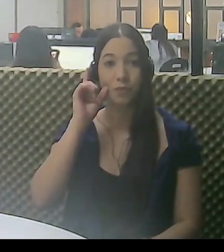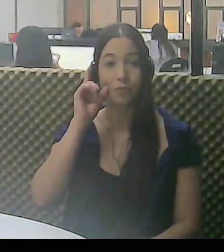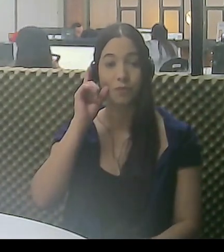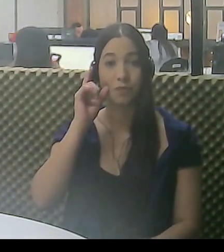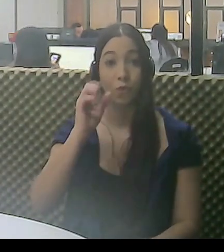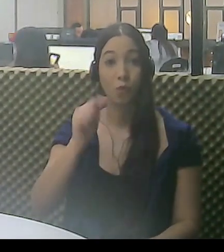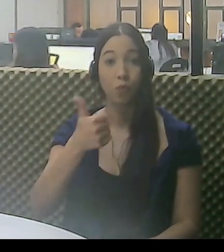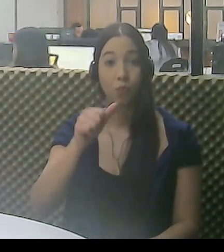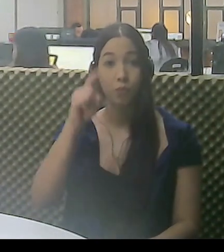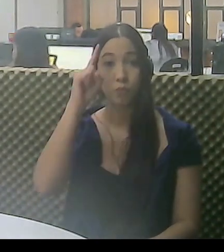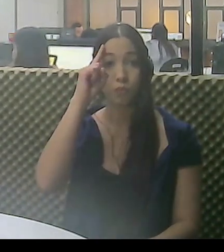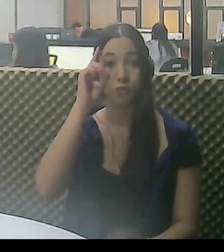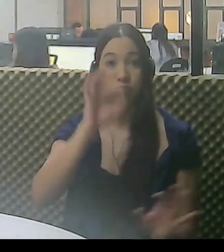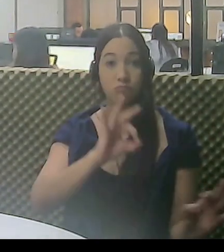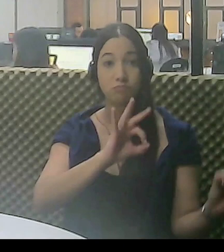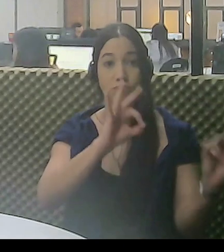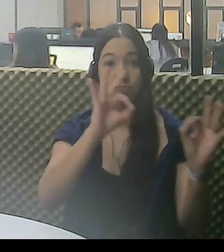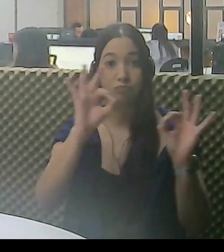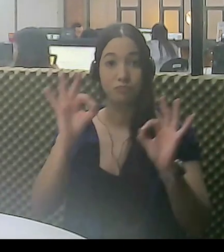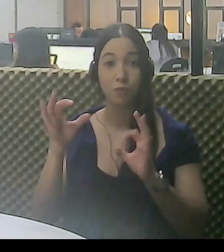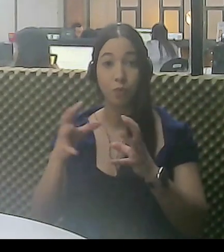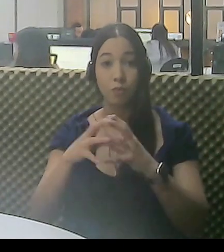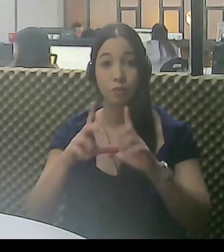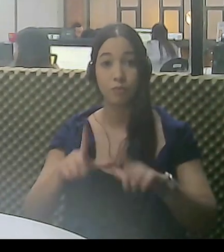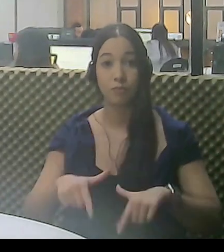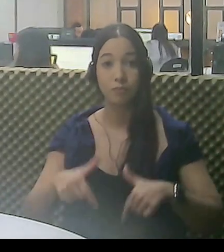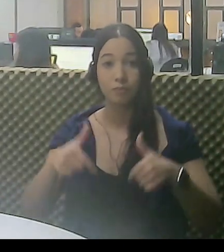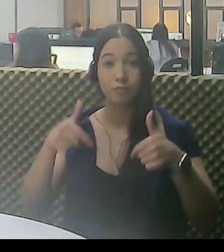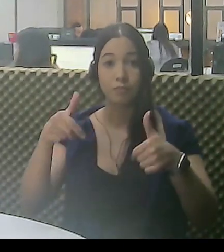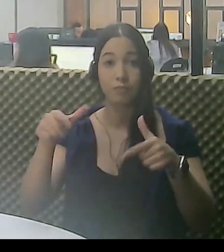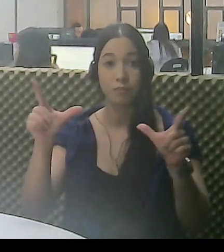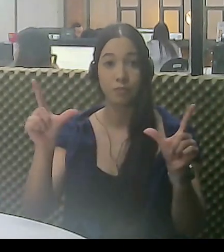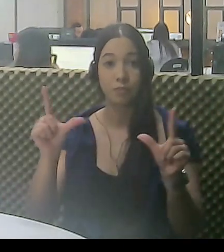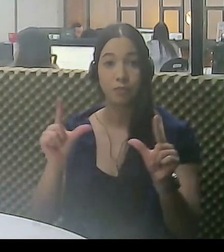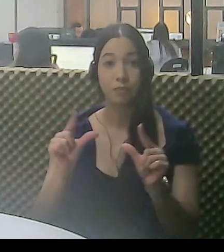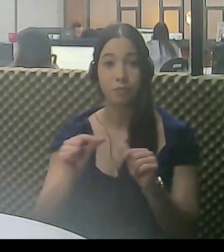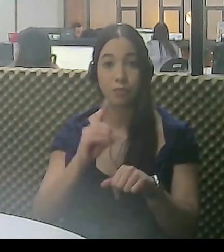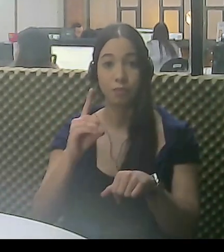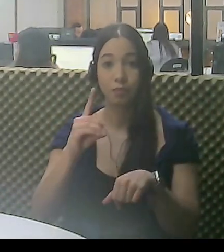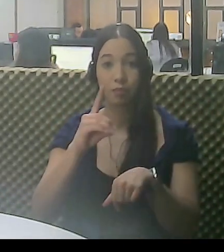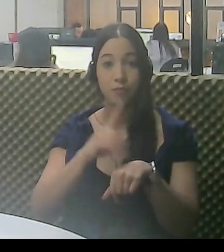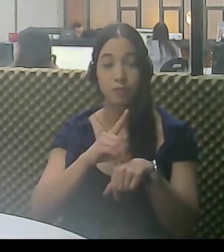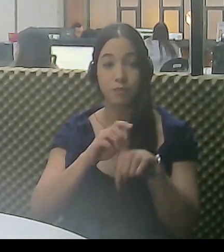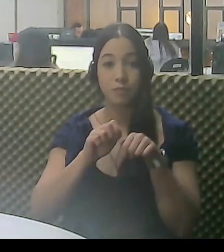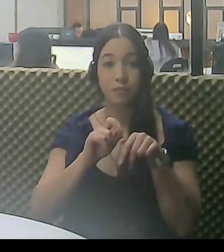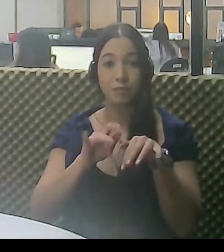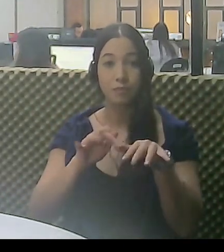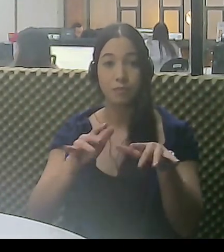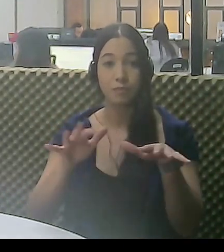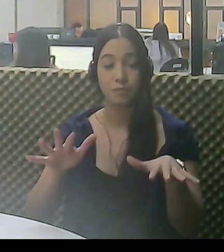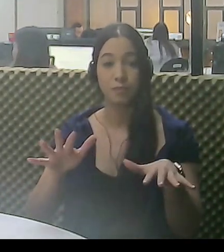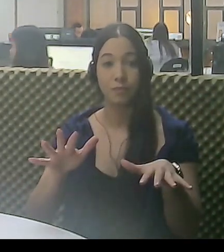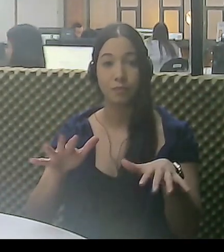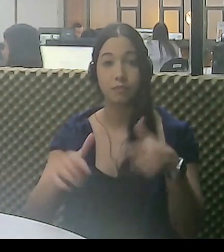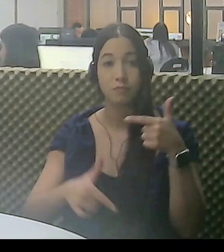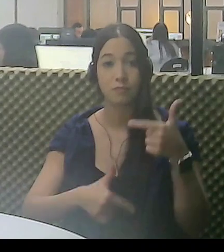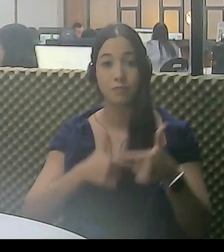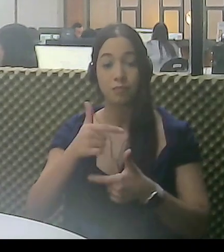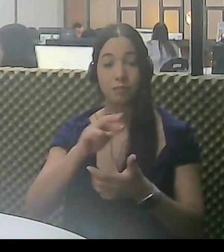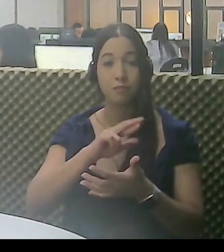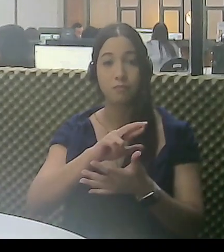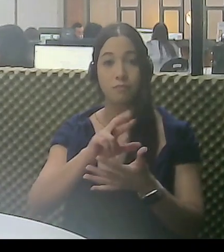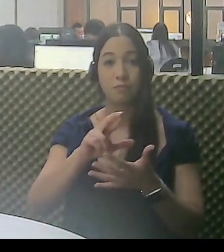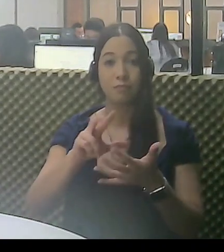últimos 11 dias, a Força-Tarefa executou ações para reduzir os focos do mosquito transmissor da dengue com serviços